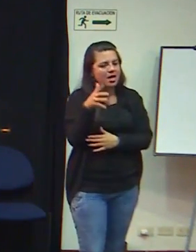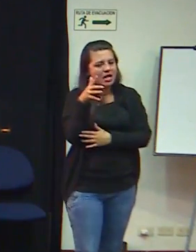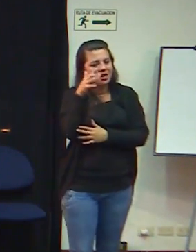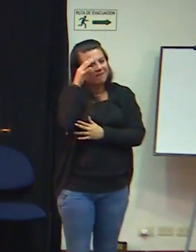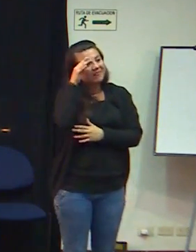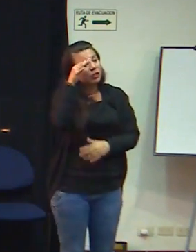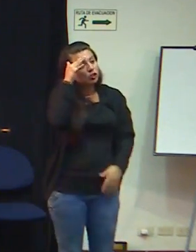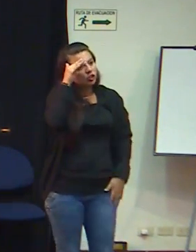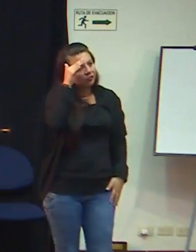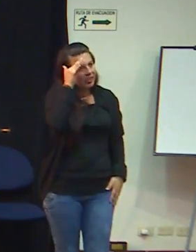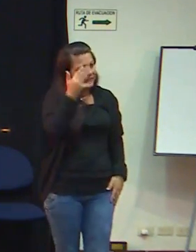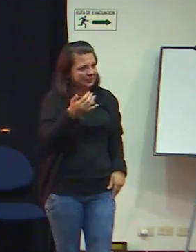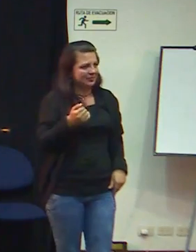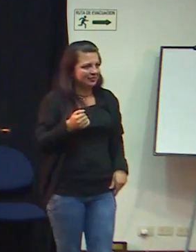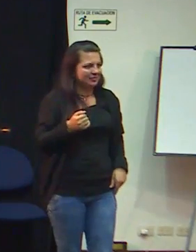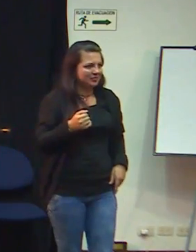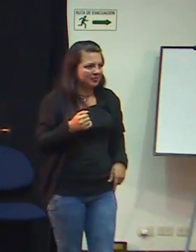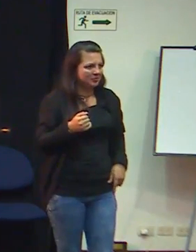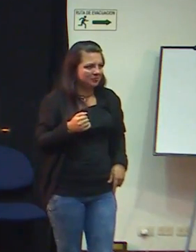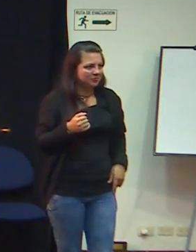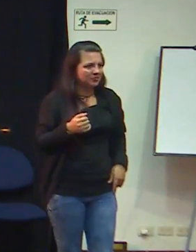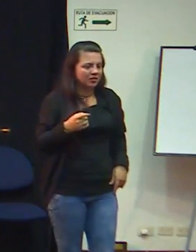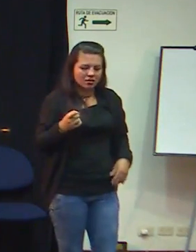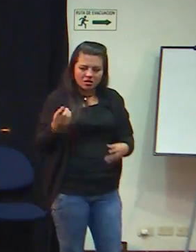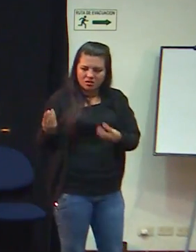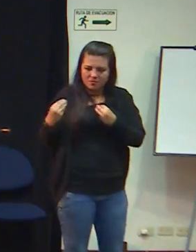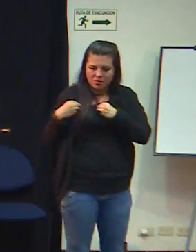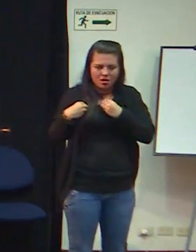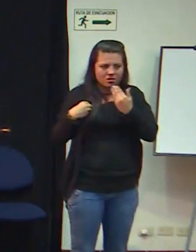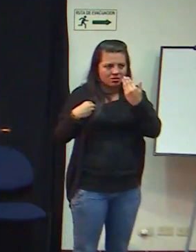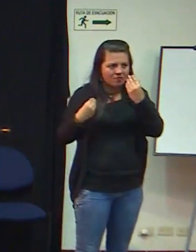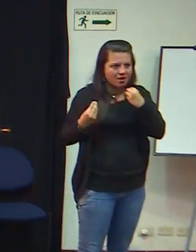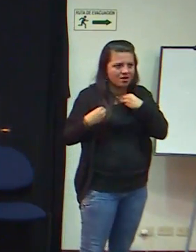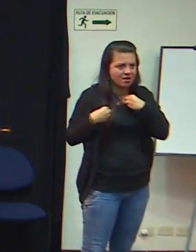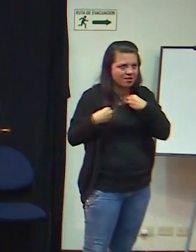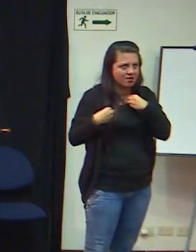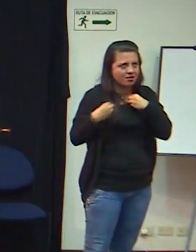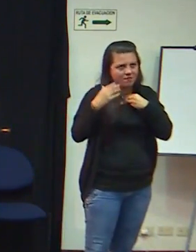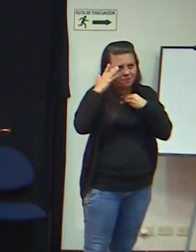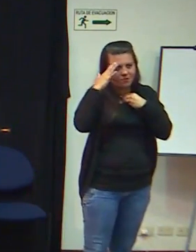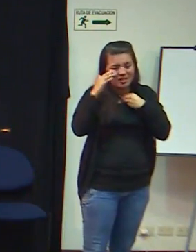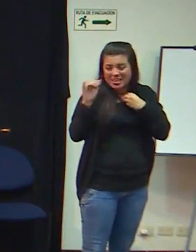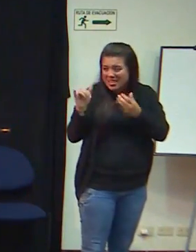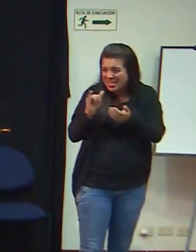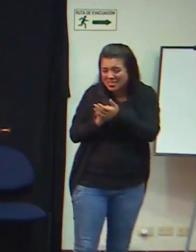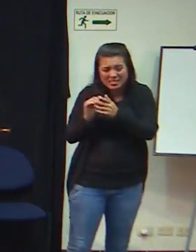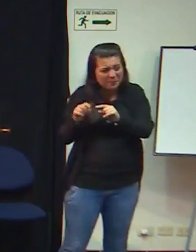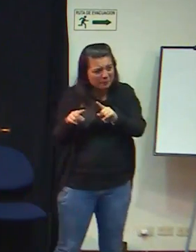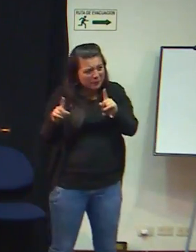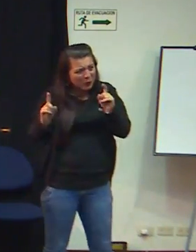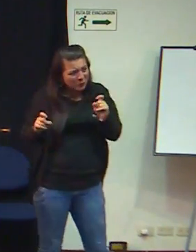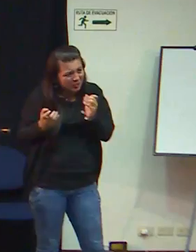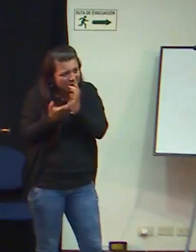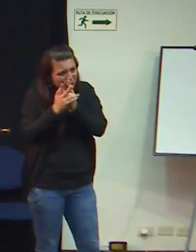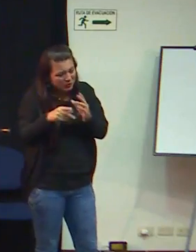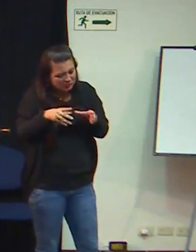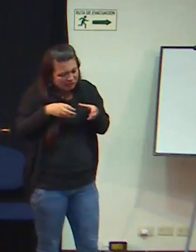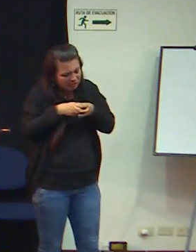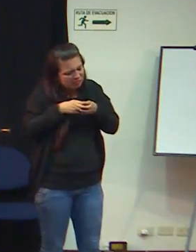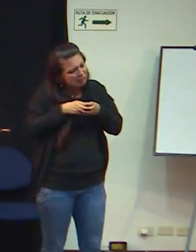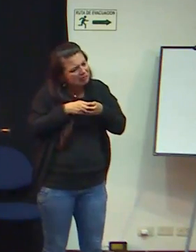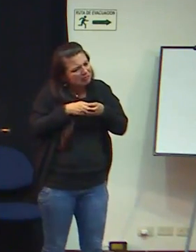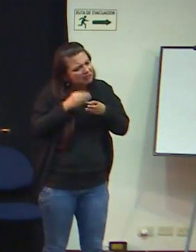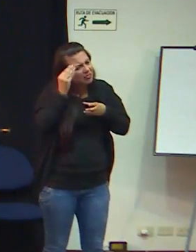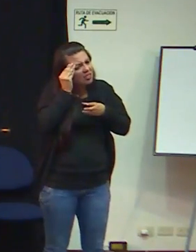filosofía, que nos da más elementos en esa pregunta que con las estudiantes nos hicimos